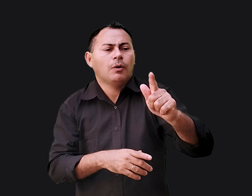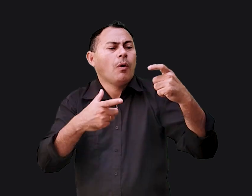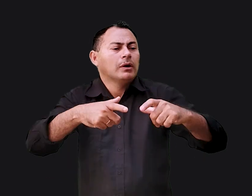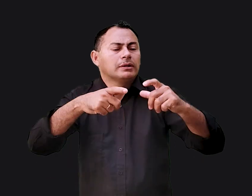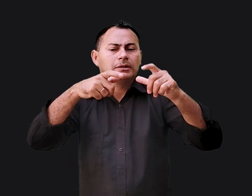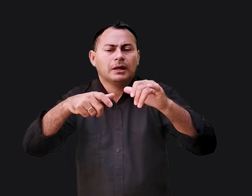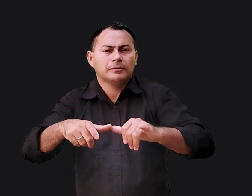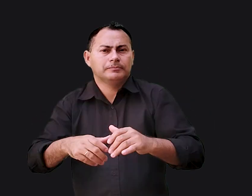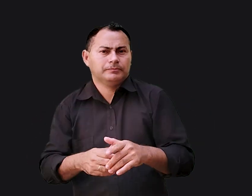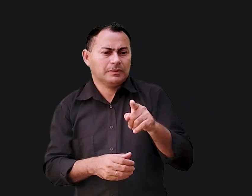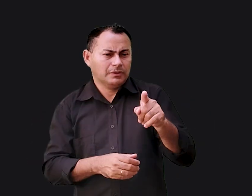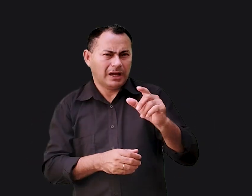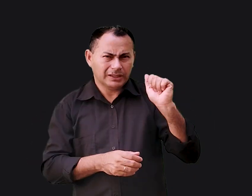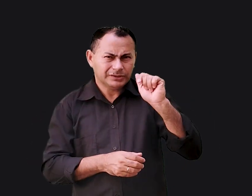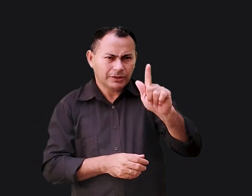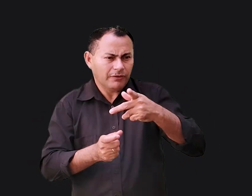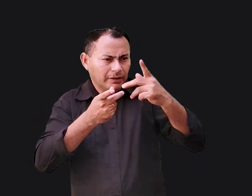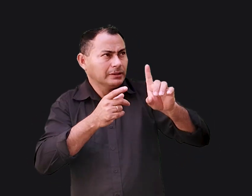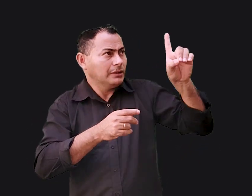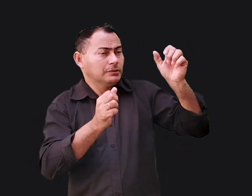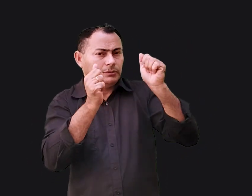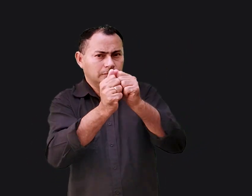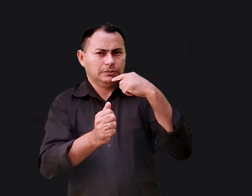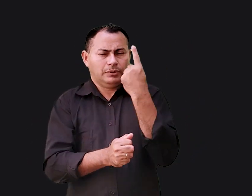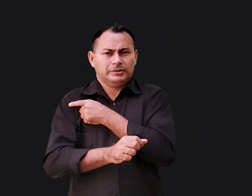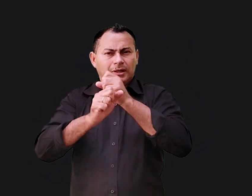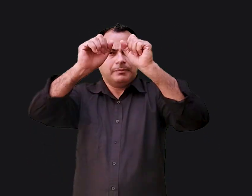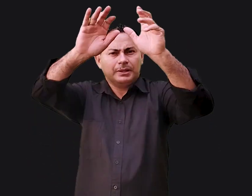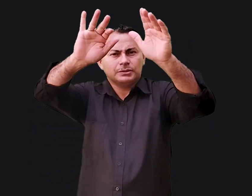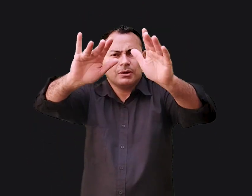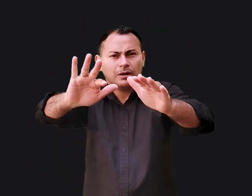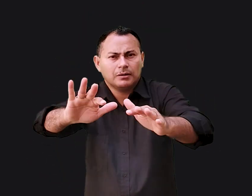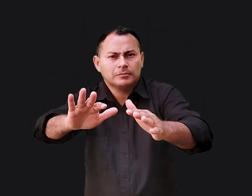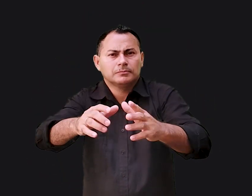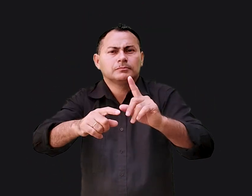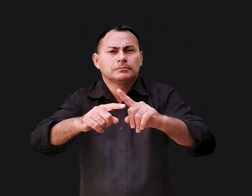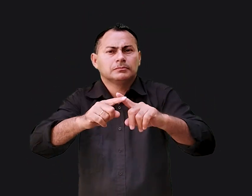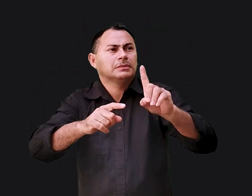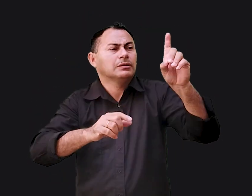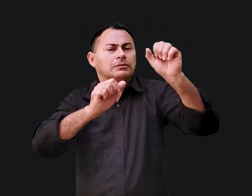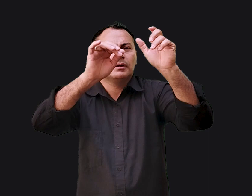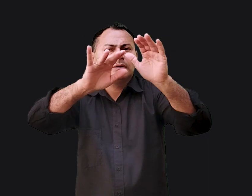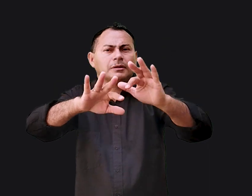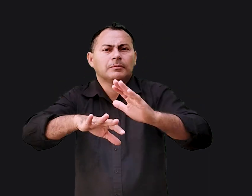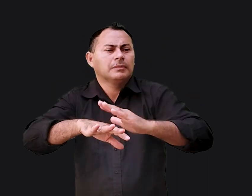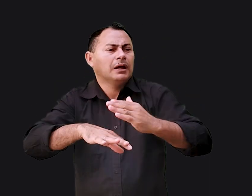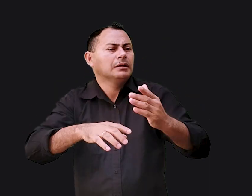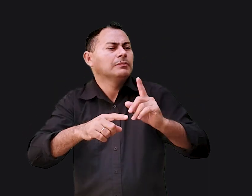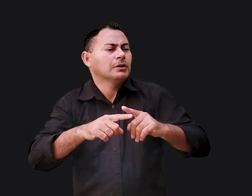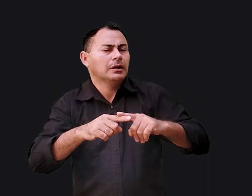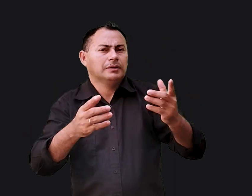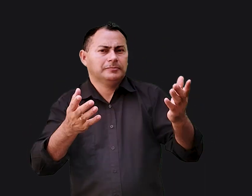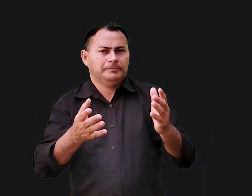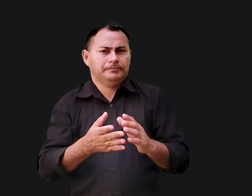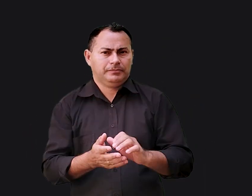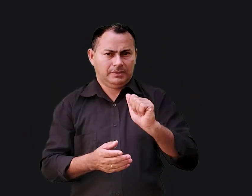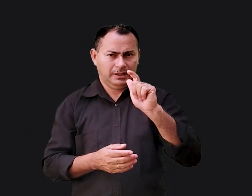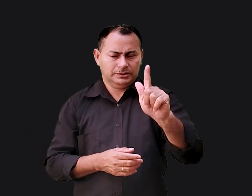Ageu? Você disse que Deus estaria conosco e queria nos abençoar. Por que Deus não nos abençoa? Ageu